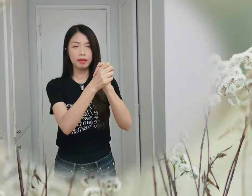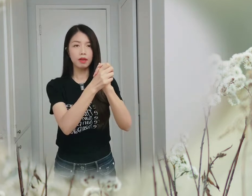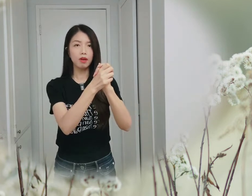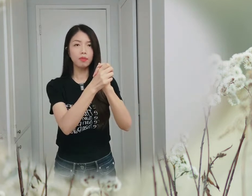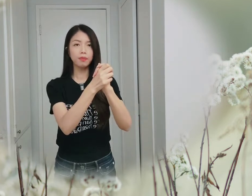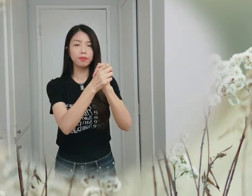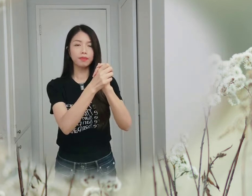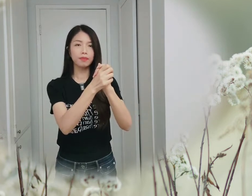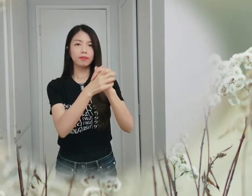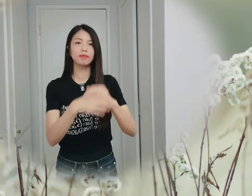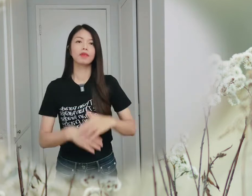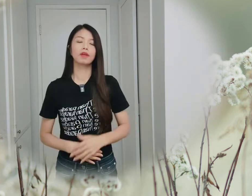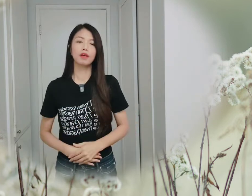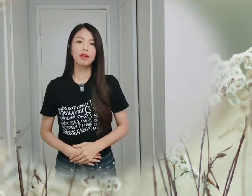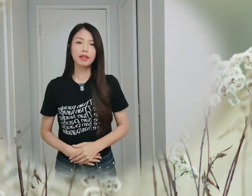번에 갔어요.